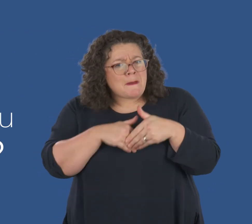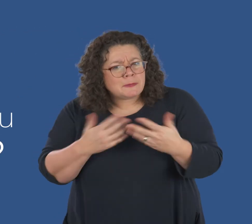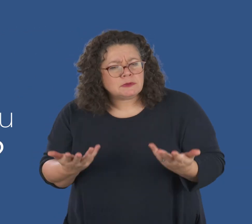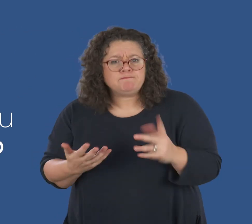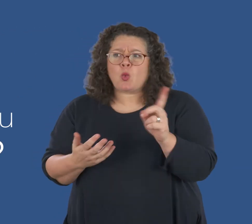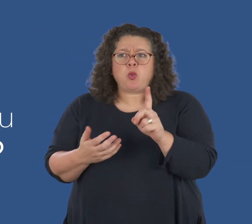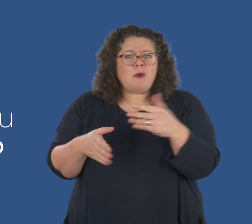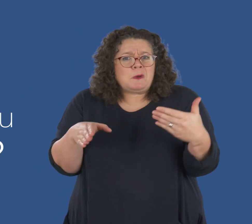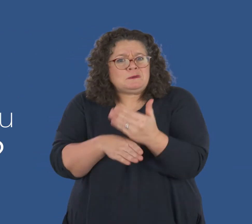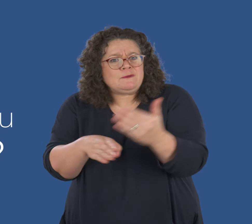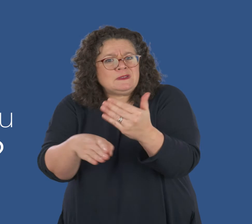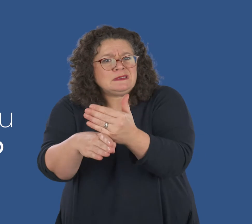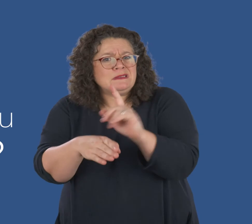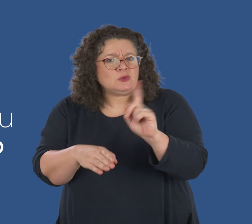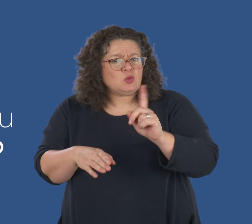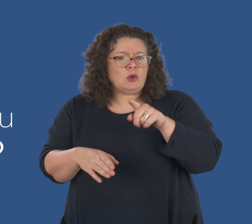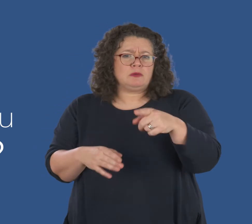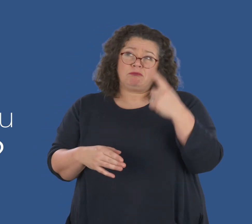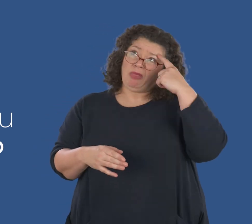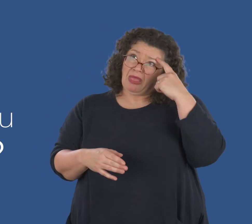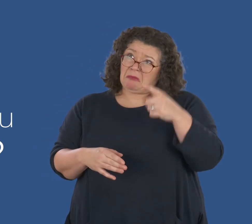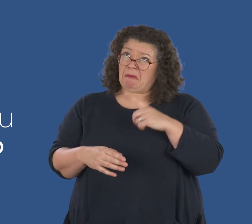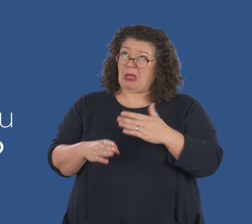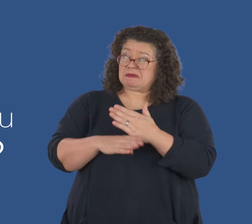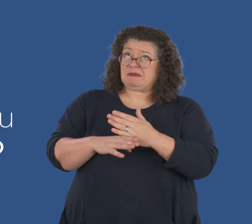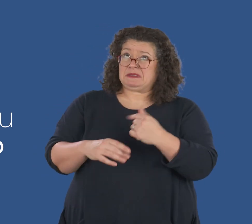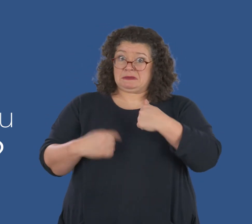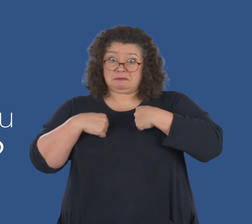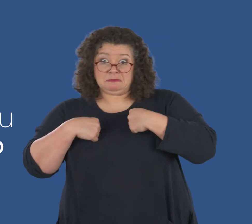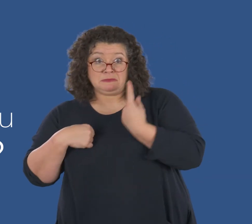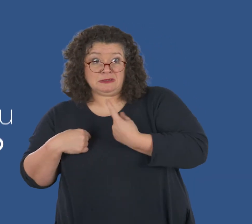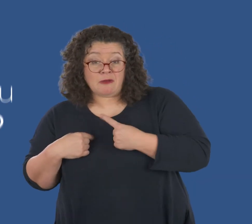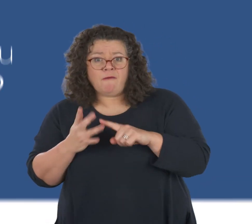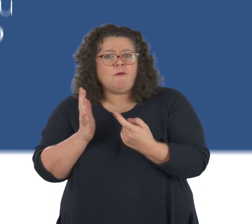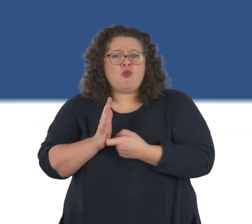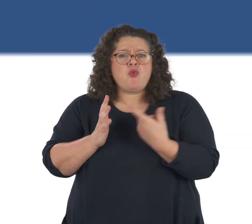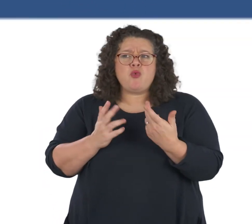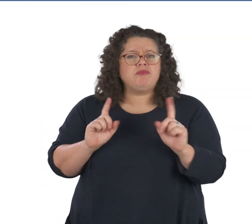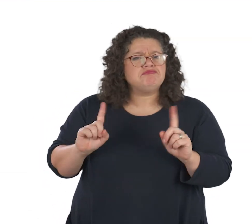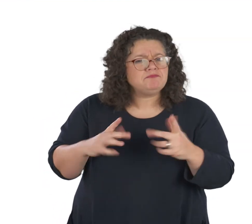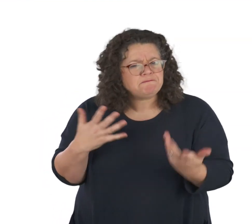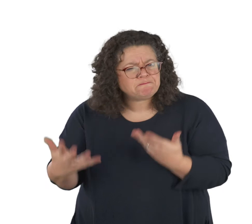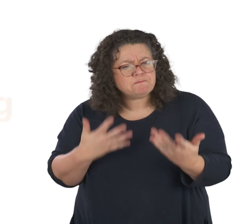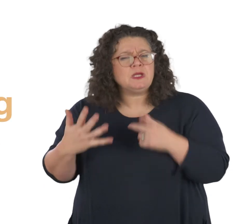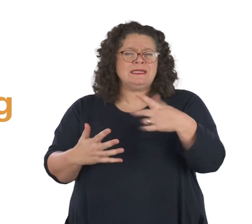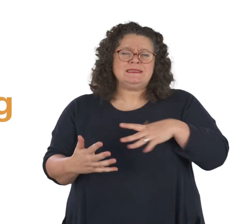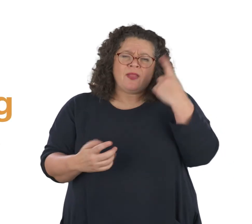y hwy, a faint o gweithgareddau hynny ydych chi'n disgwyl ei gwneud eich hun? Yna, bydd angen i chi feddwl am y rwystrau